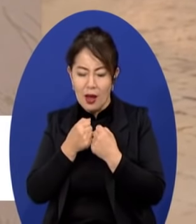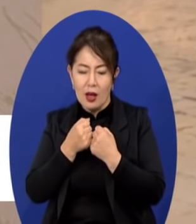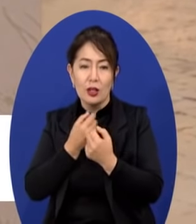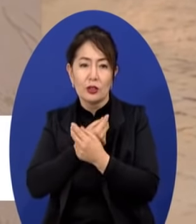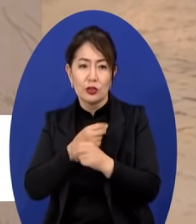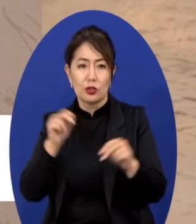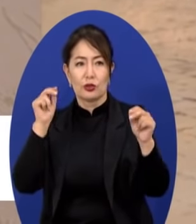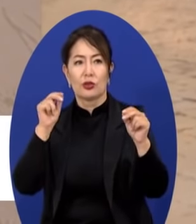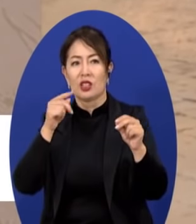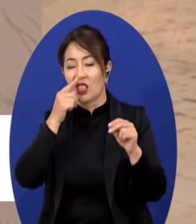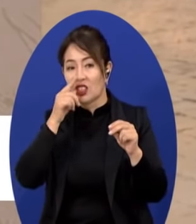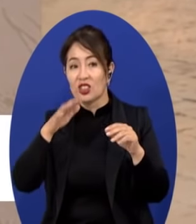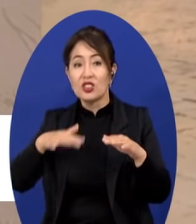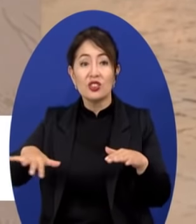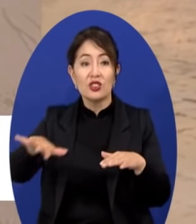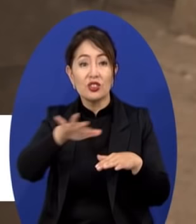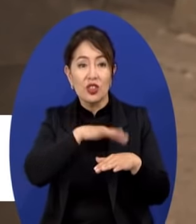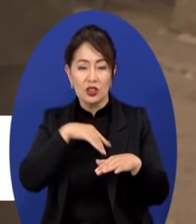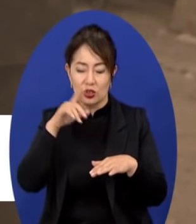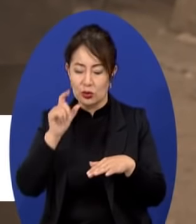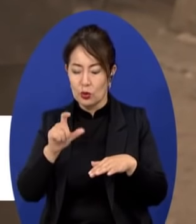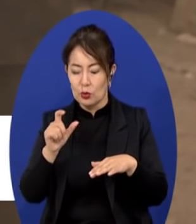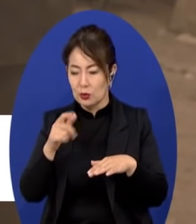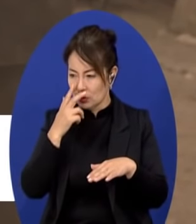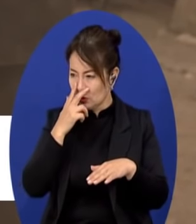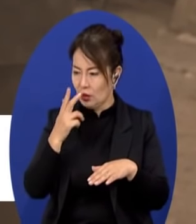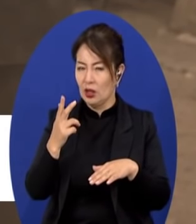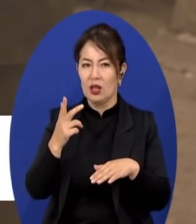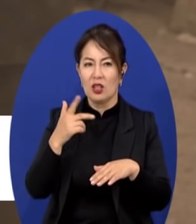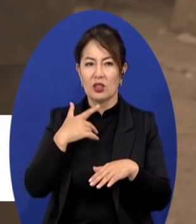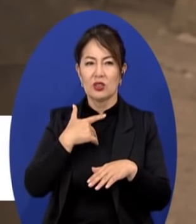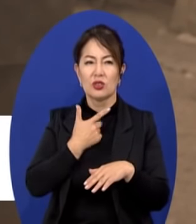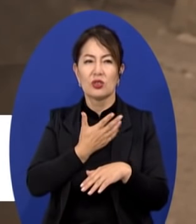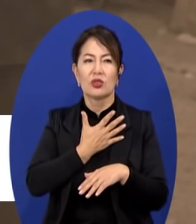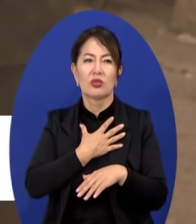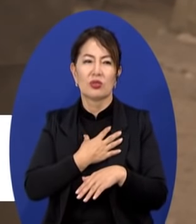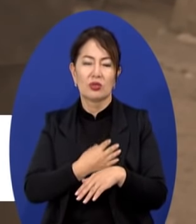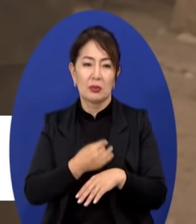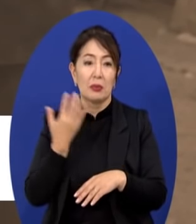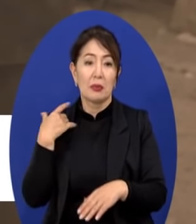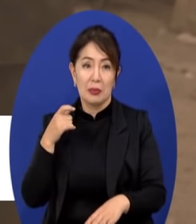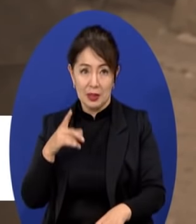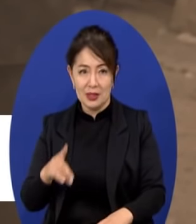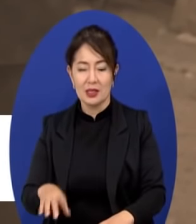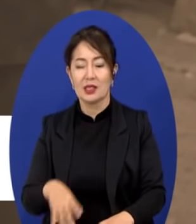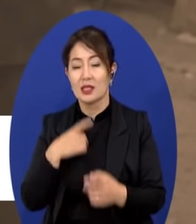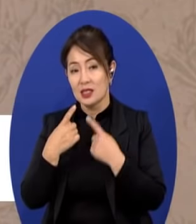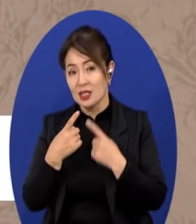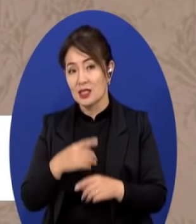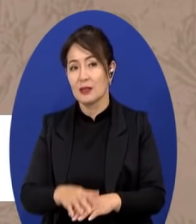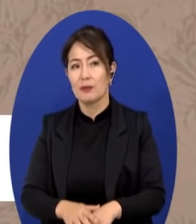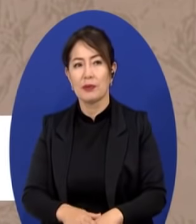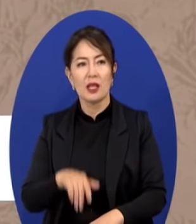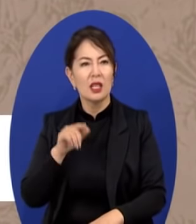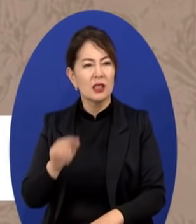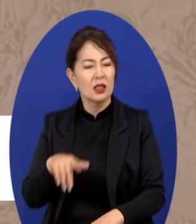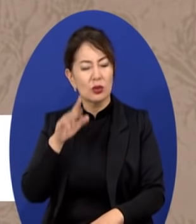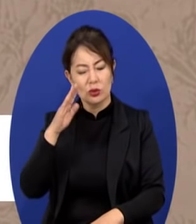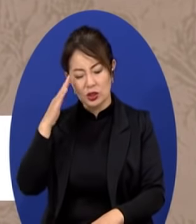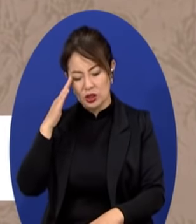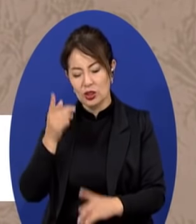чөлөөлөгцөн хэдтийн тосхны энгийн онхон ард иргэдийг хараад дотор баг зэрэг үйлчэрдэг байлаа хэмээн хурчил суусан. Түүний